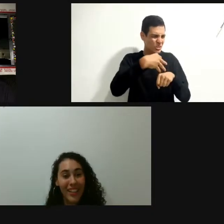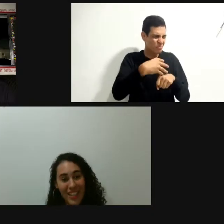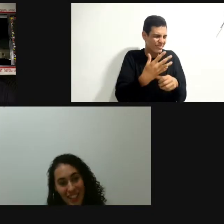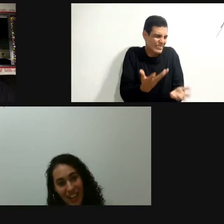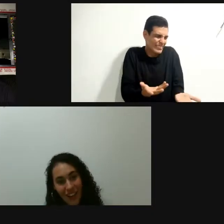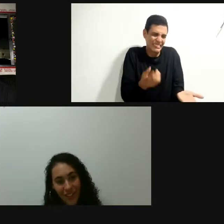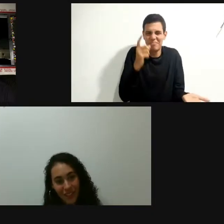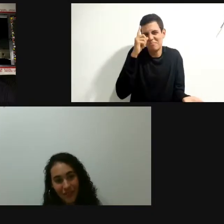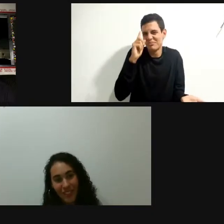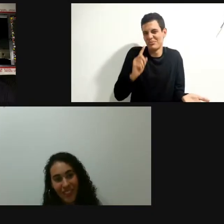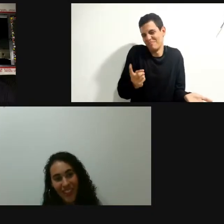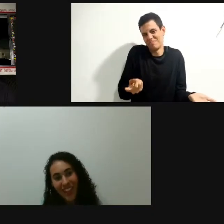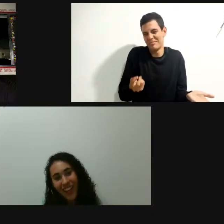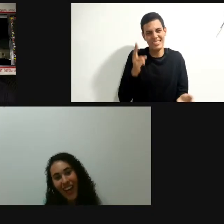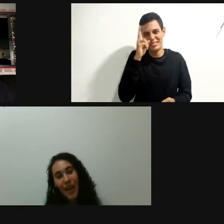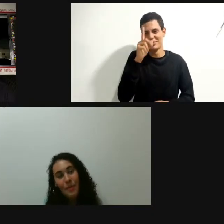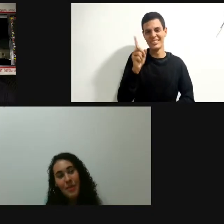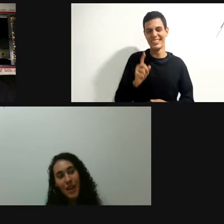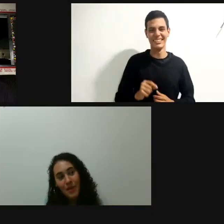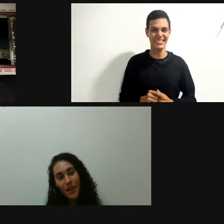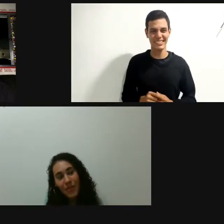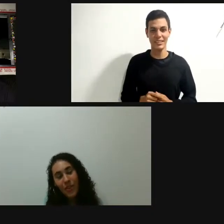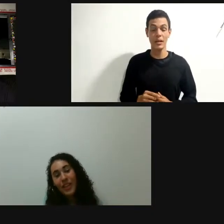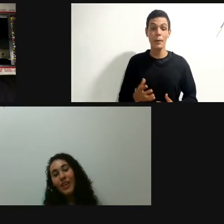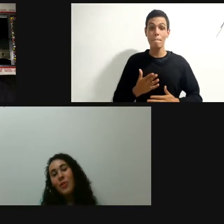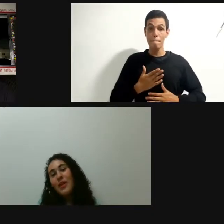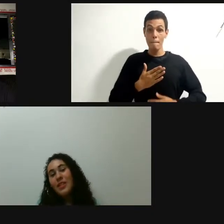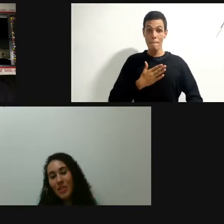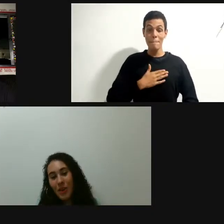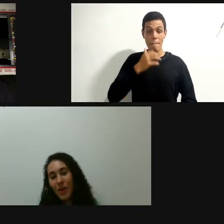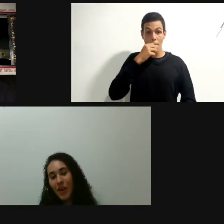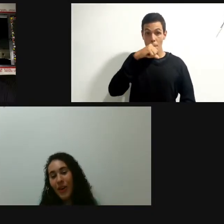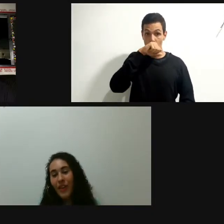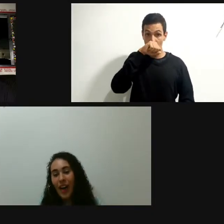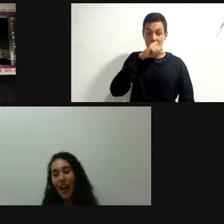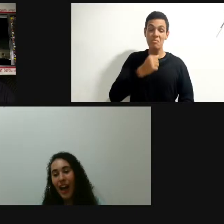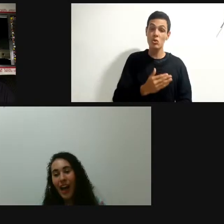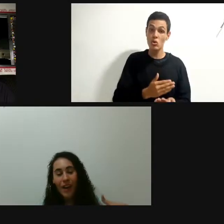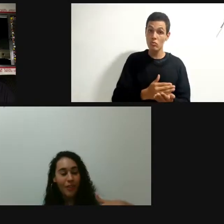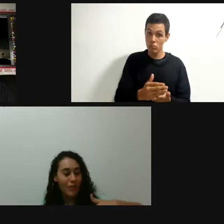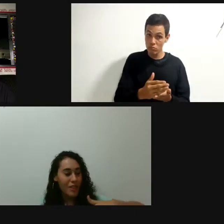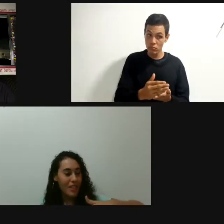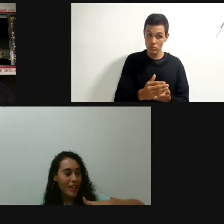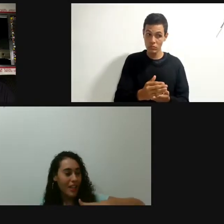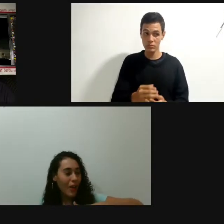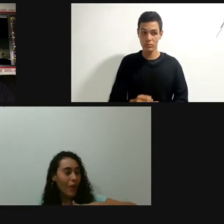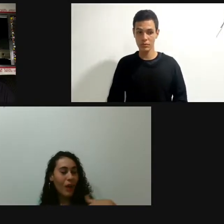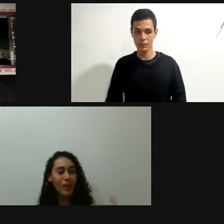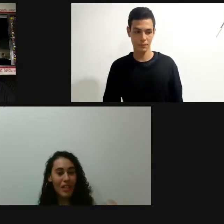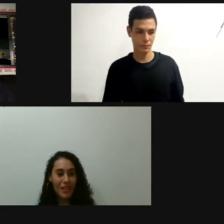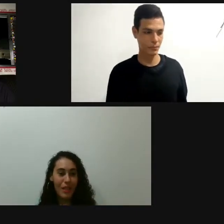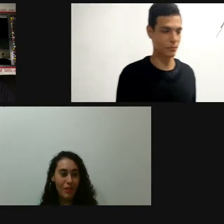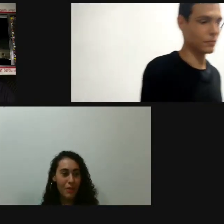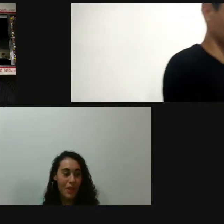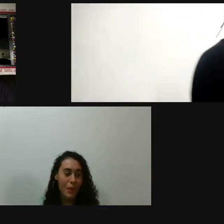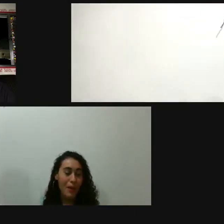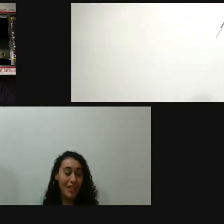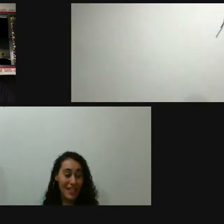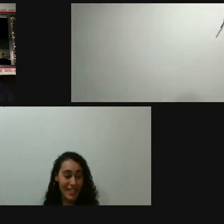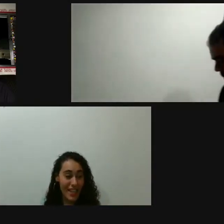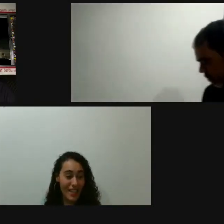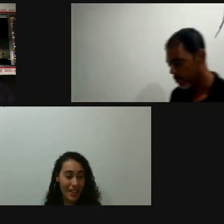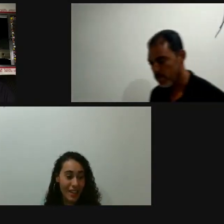ela desenhava. Minha mãe foi que começou vamos dizer, a colocar o desenho na minha família. Minha